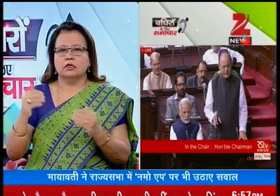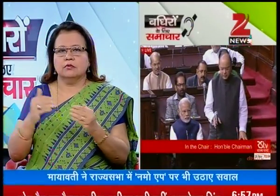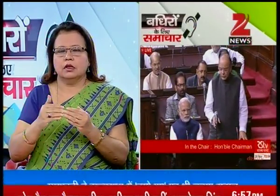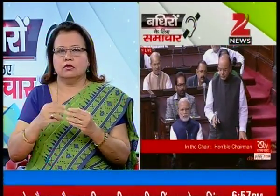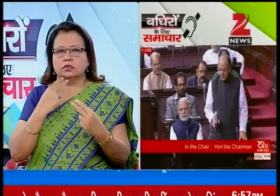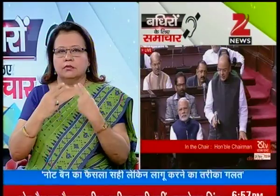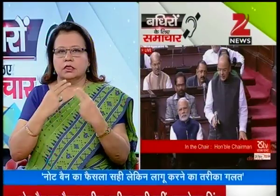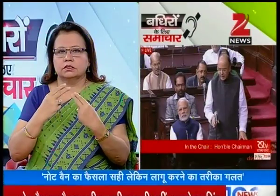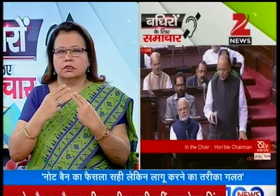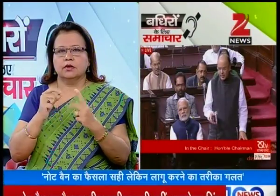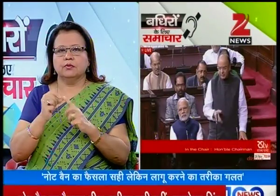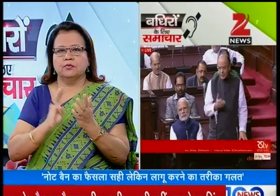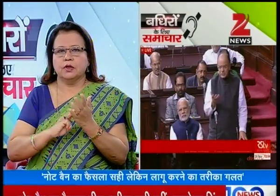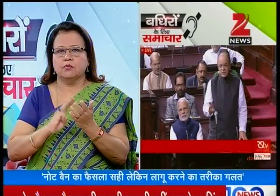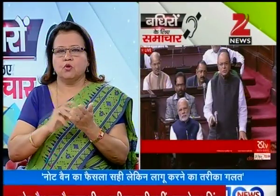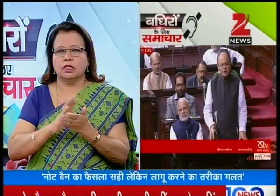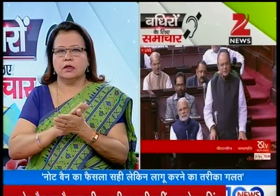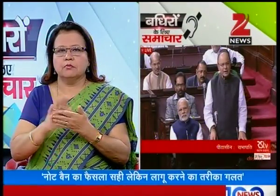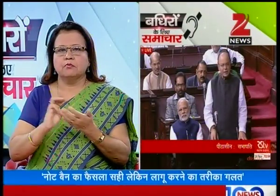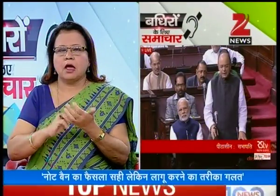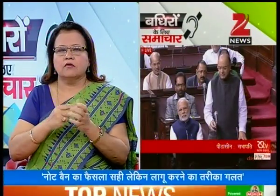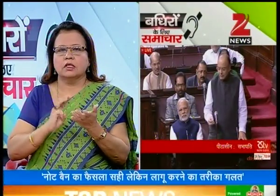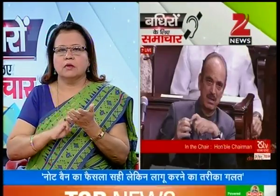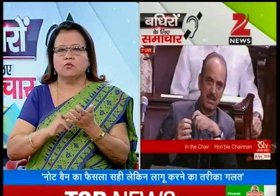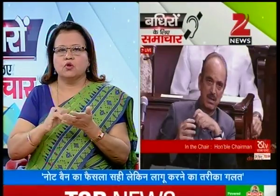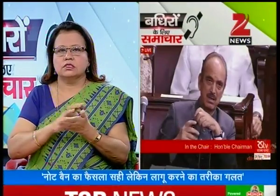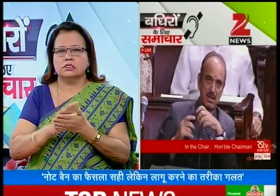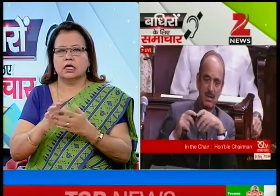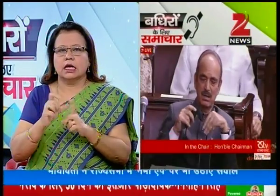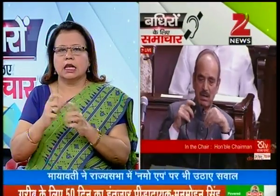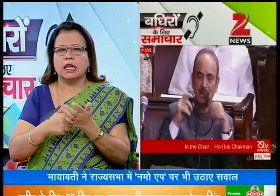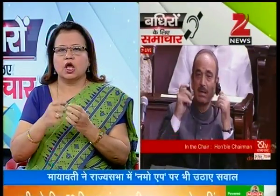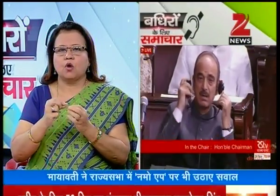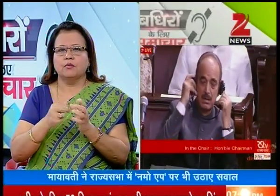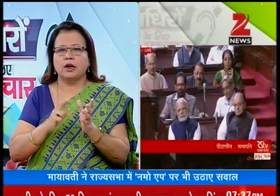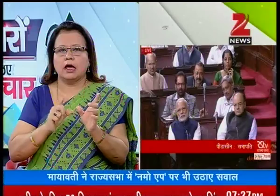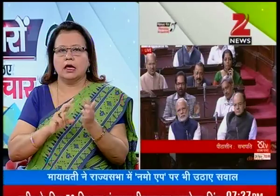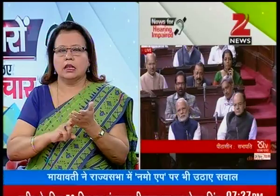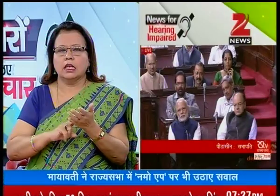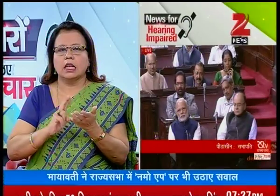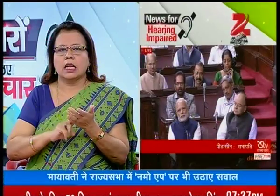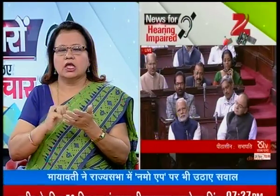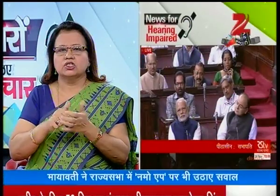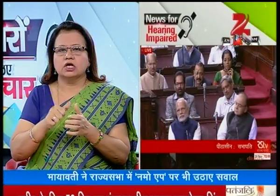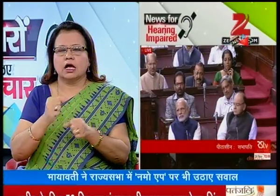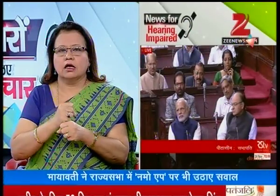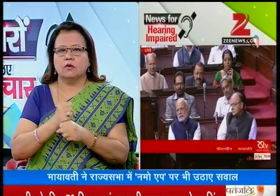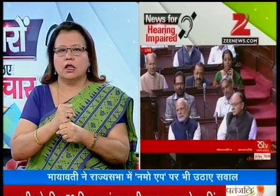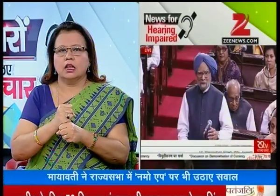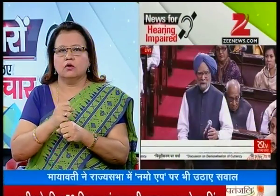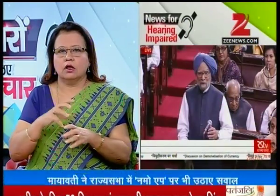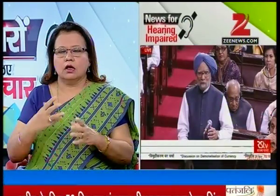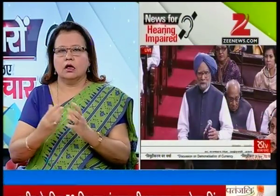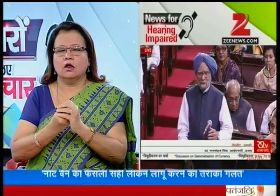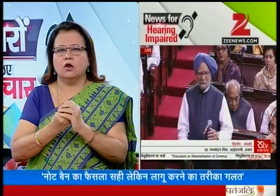मिले और उनसे बातचीत की पीएम मोदी ने मायावती मनमोहन सिंह डेरेक ओब्रायन नरेश अग्रवाल गुलाम नबी आजाद